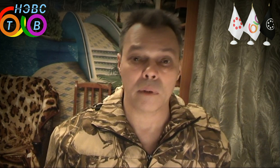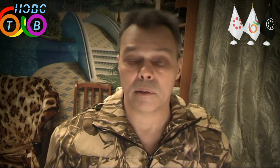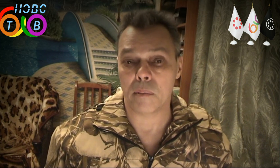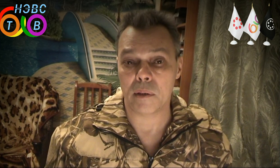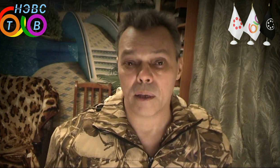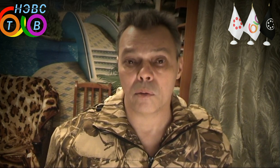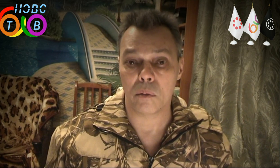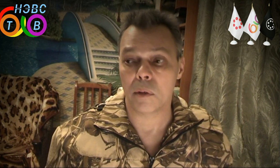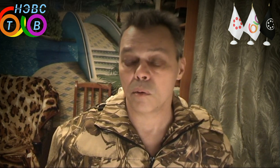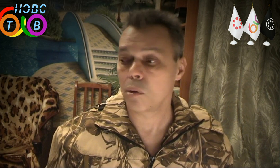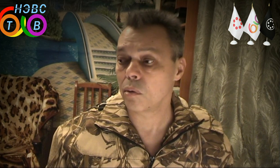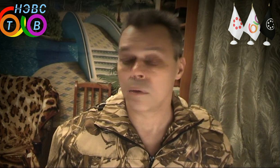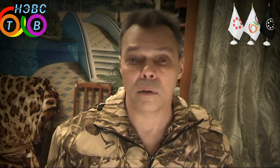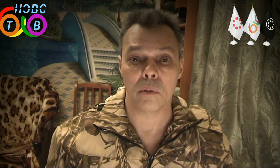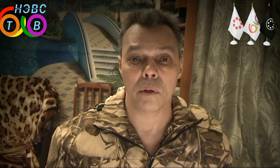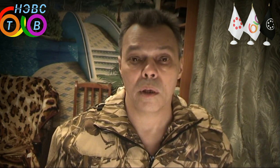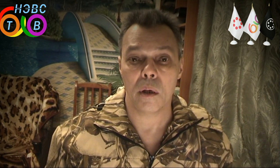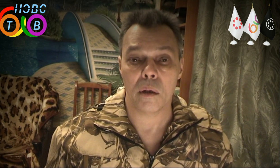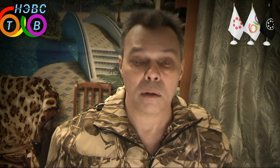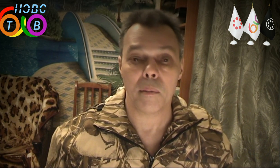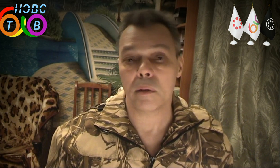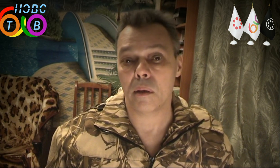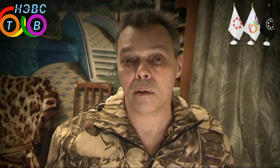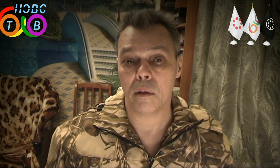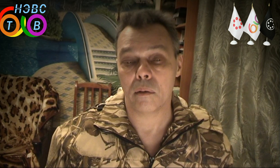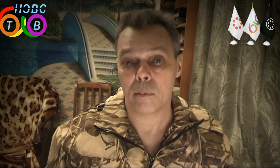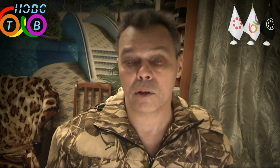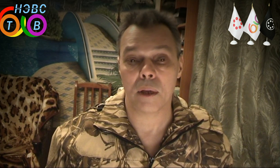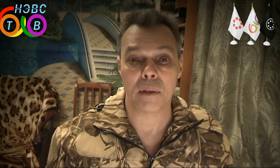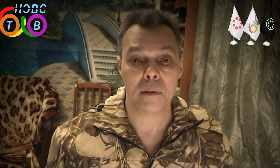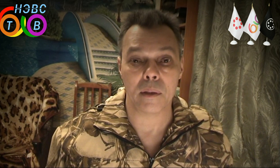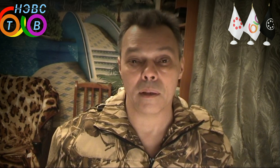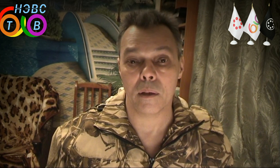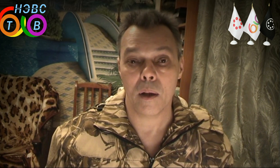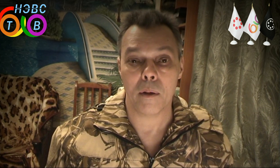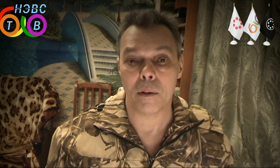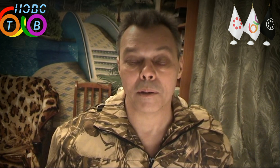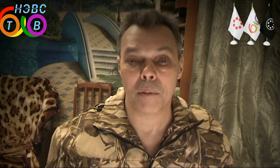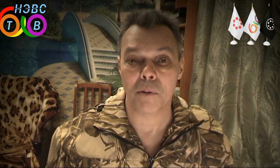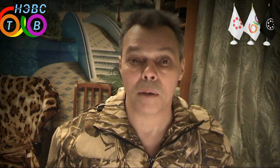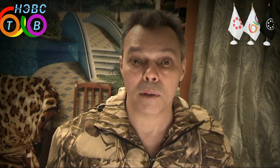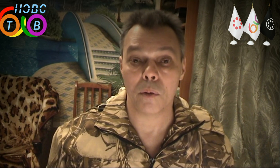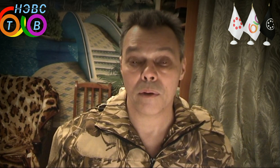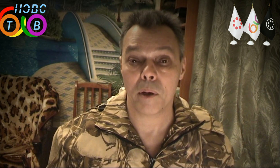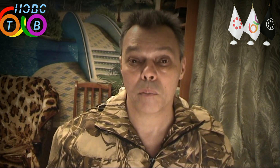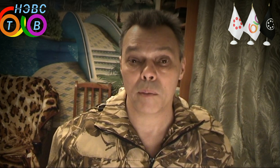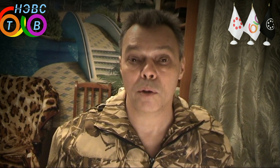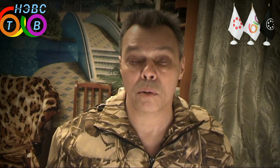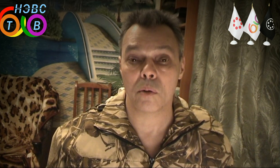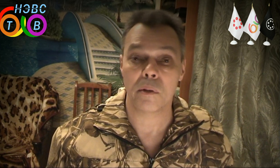тонкости объяснять, но я думаю, что вы люди грамотные, и почесав затылок или собравшие определенную информацию, поймете, что такое в